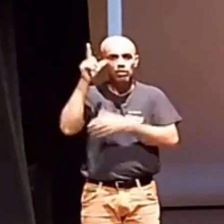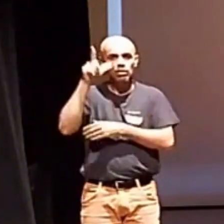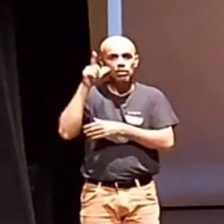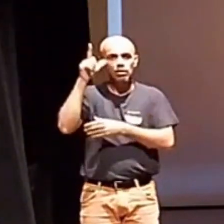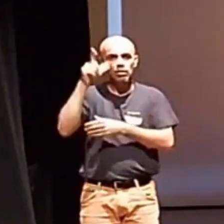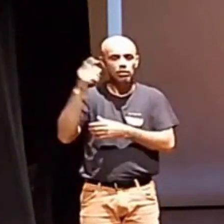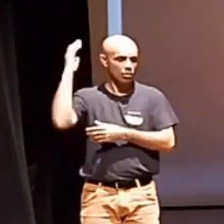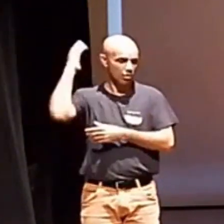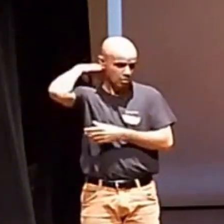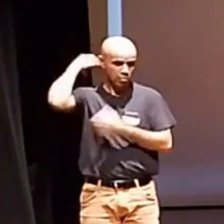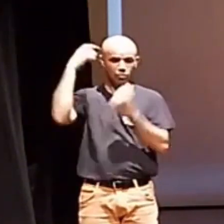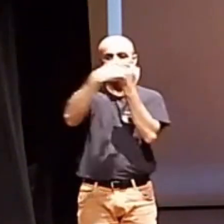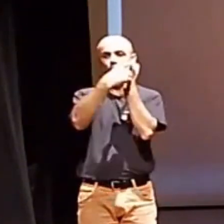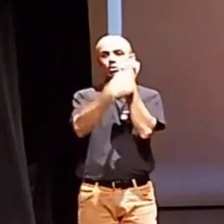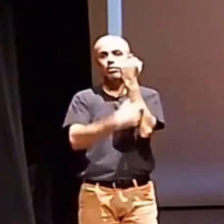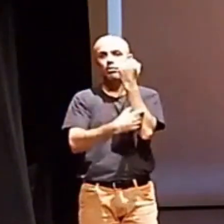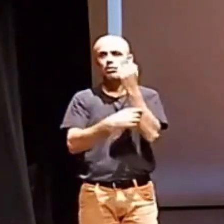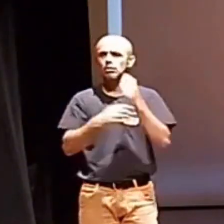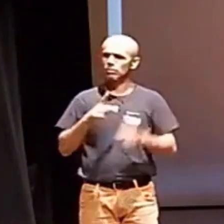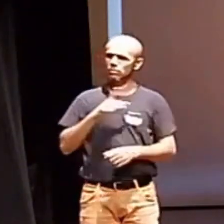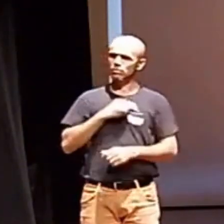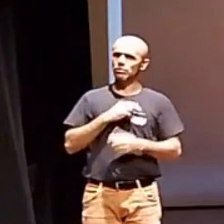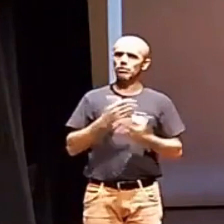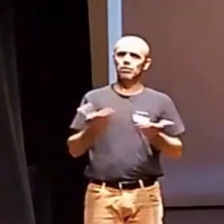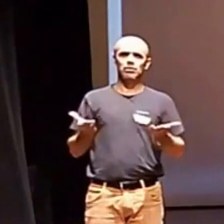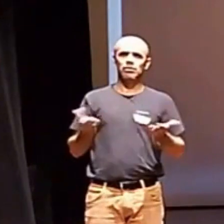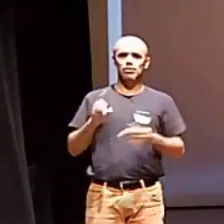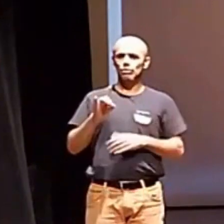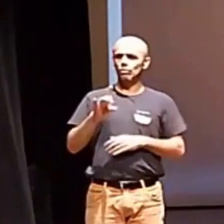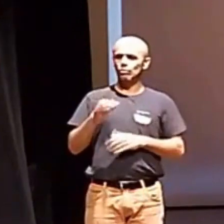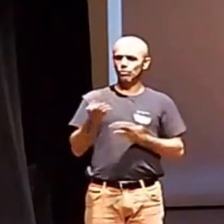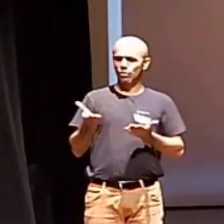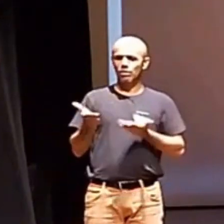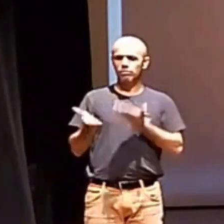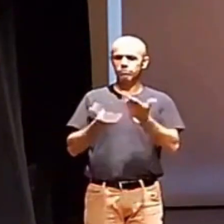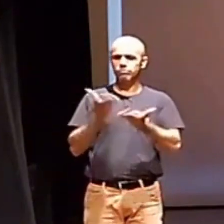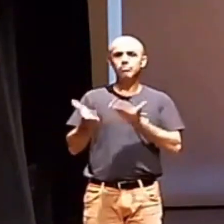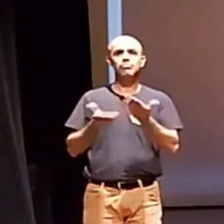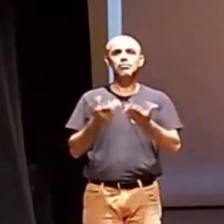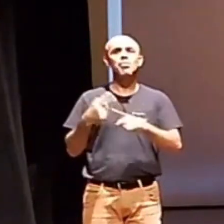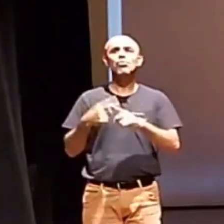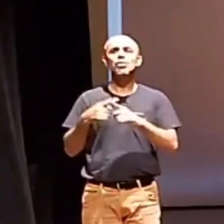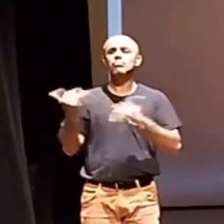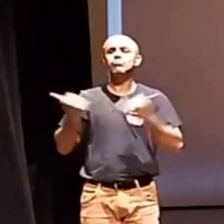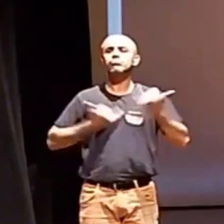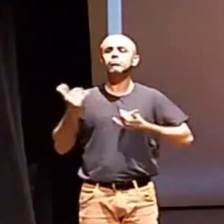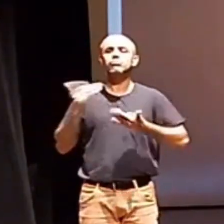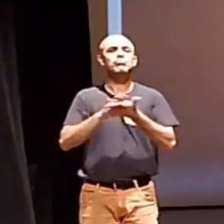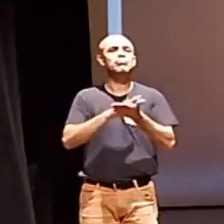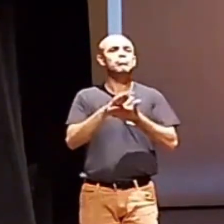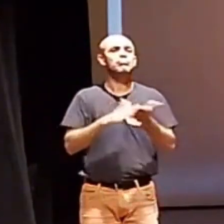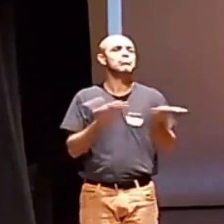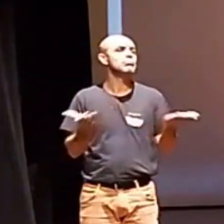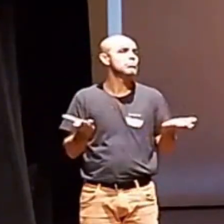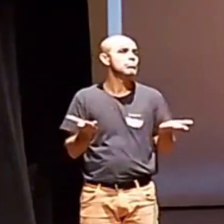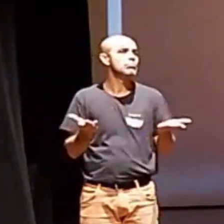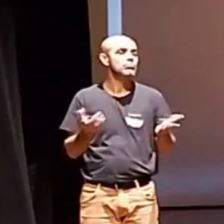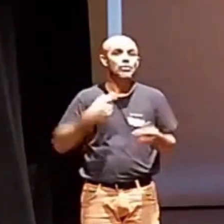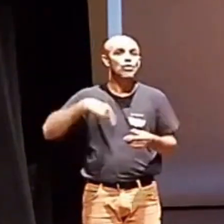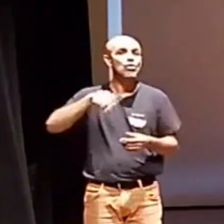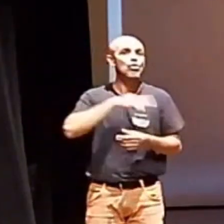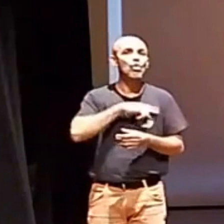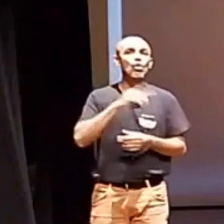focado na coluna. O paciente fala, nossa, era só isso que eu precisava fazer? Por que ninguém me falou antes? Porque nós